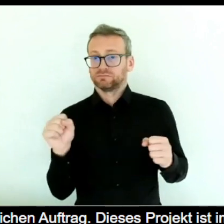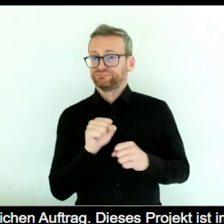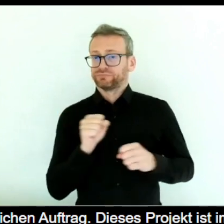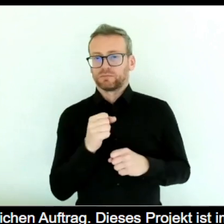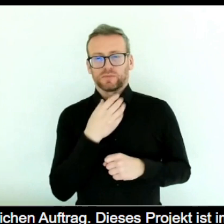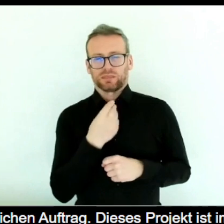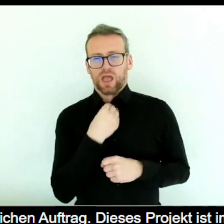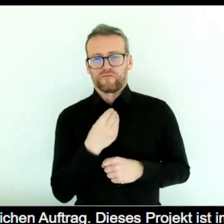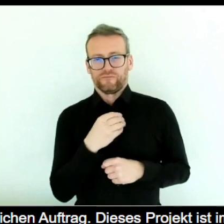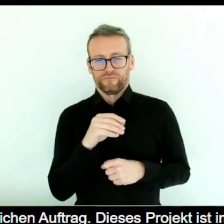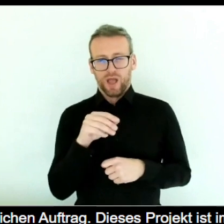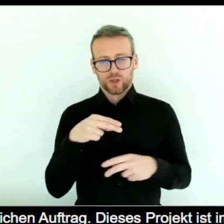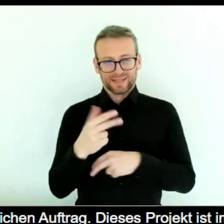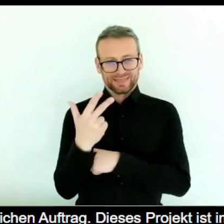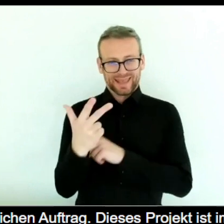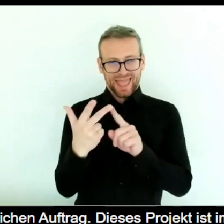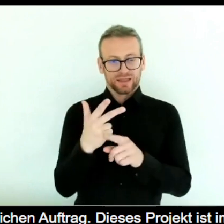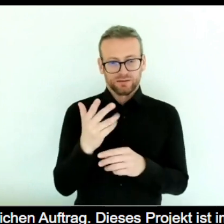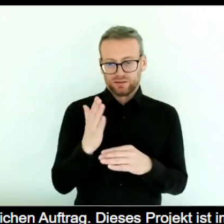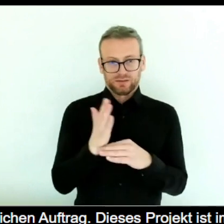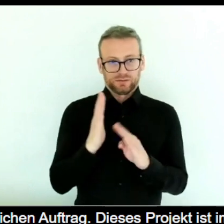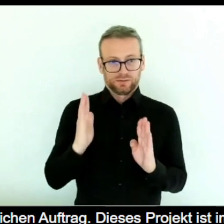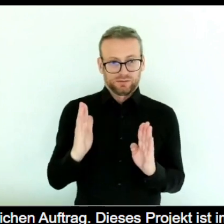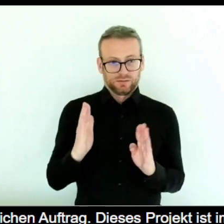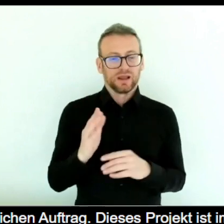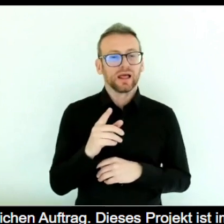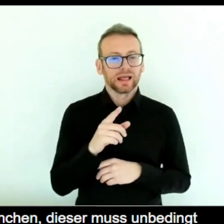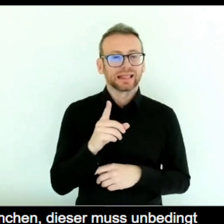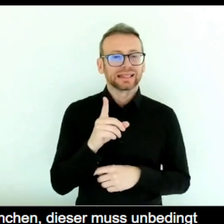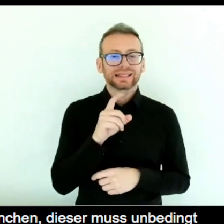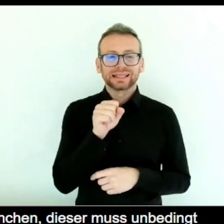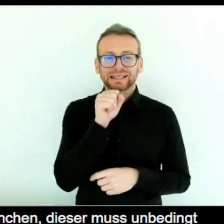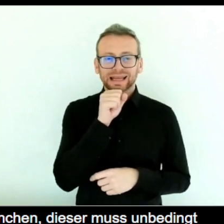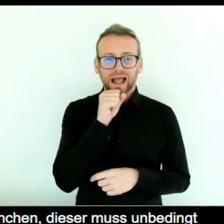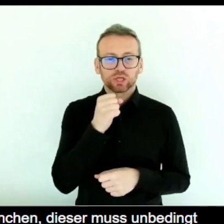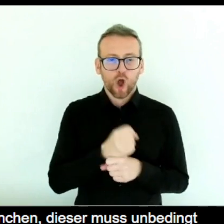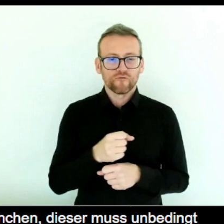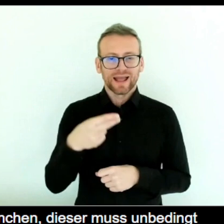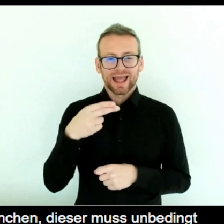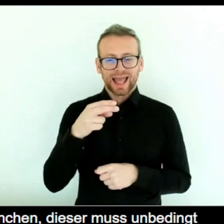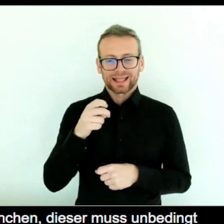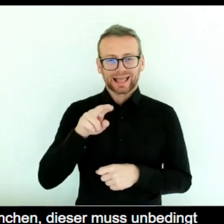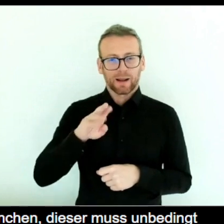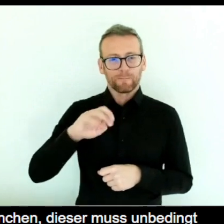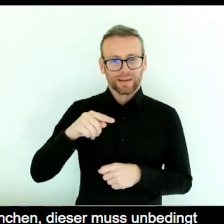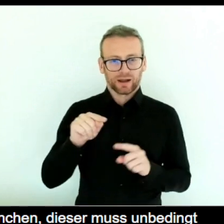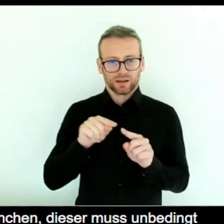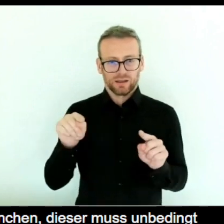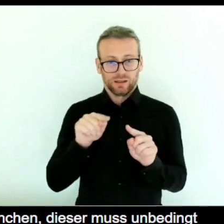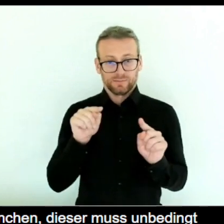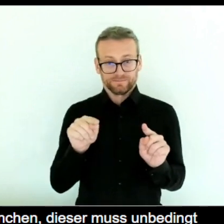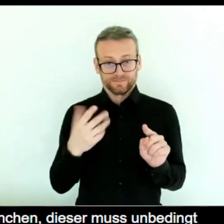Straßeninfrastruktur, auch Autobahnen sind entscheidend für die Wirtschaft. Und auch insgesamt für den ländlichen Raum. Wenn man die letzten Tage so